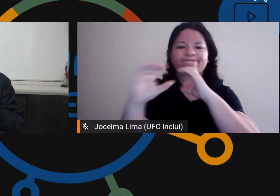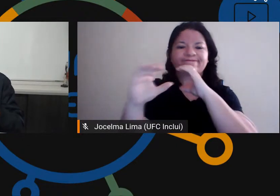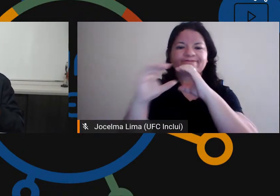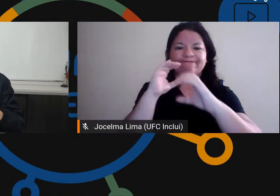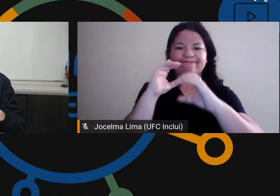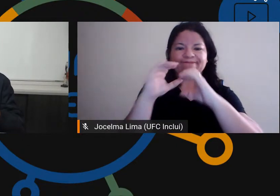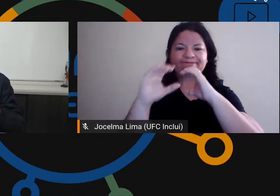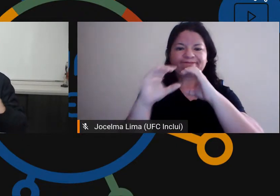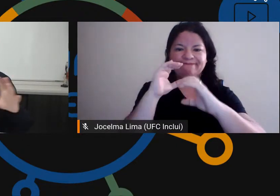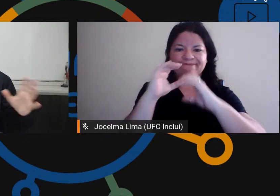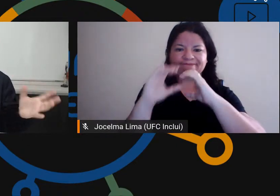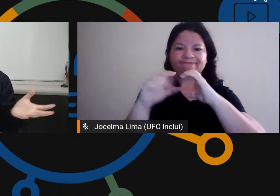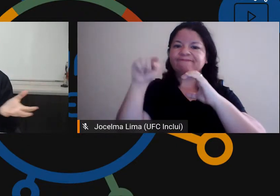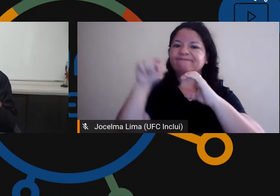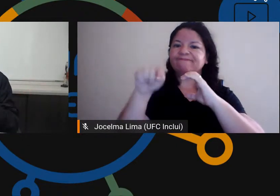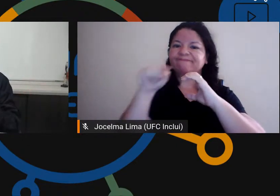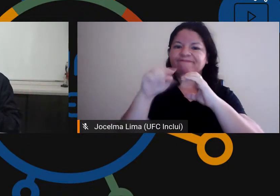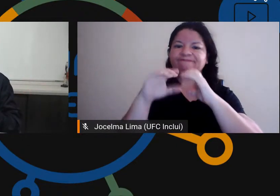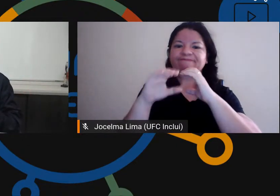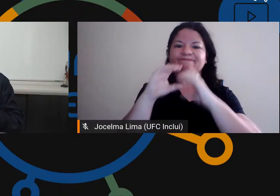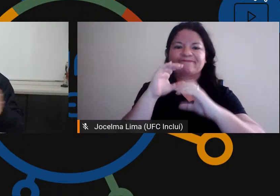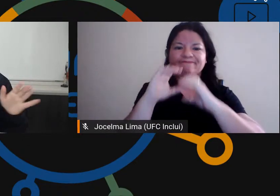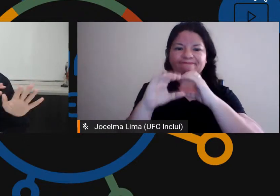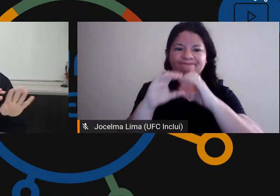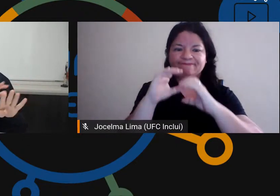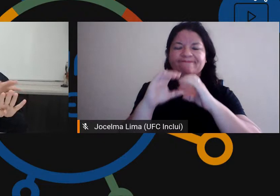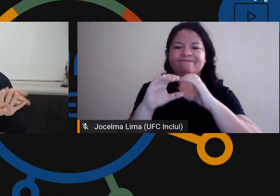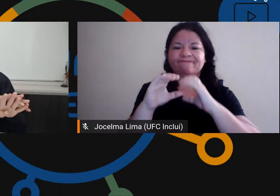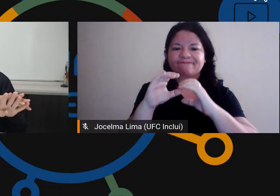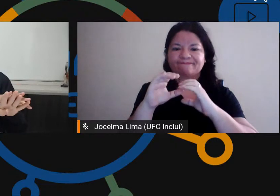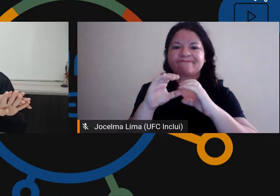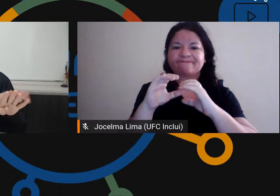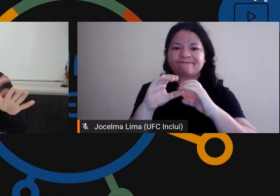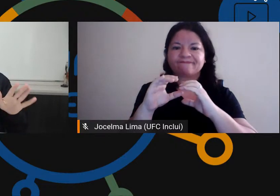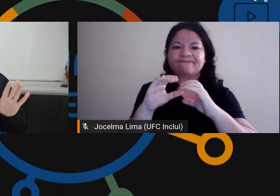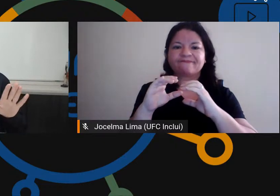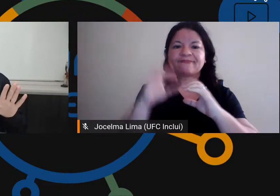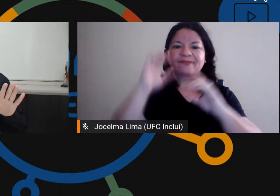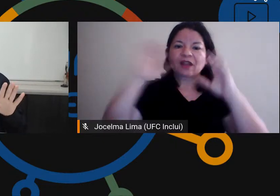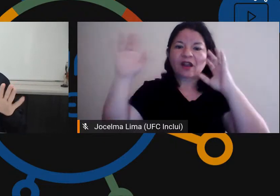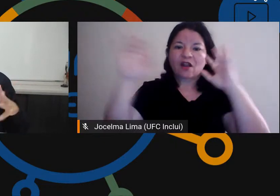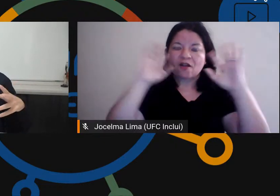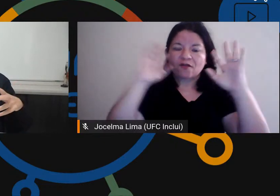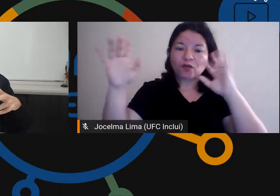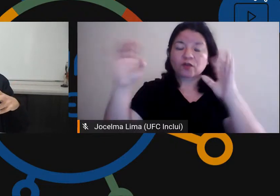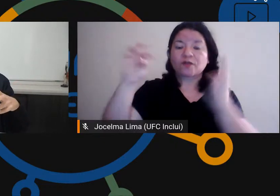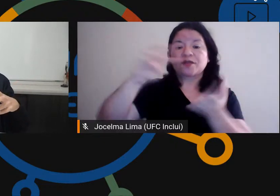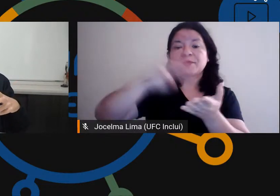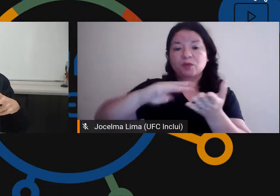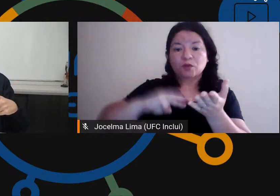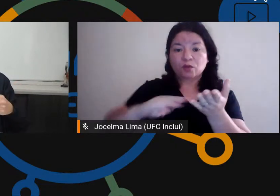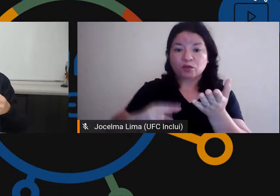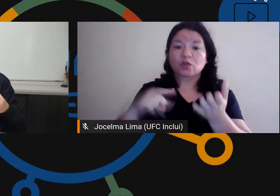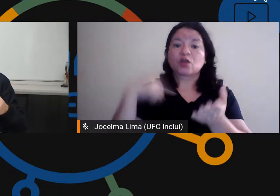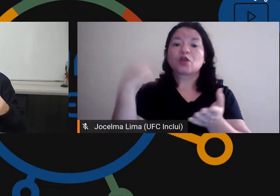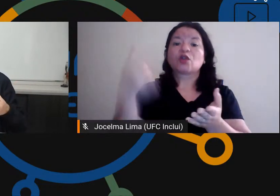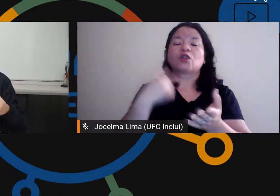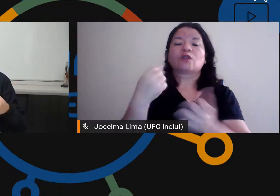Princípios de comunicação. Então, quando a gente junta todos esses, a gente vê que da filosofia e da metodologia, nós garantimos